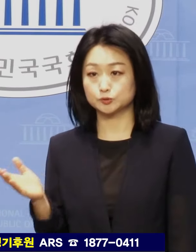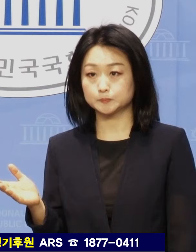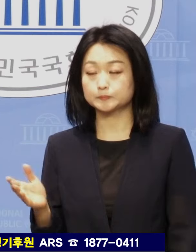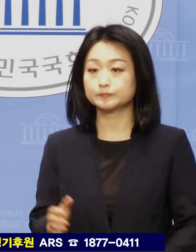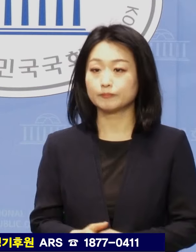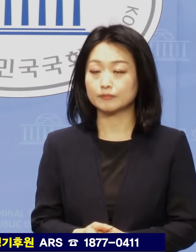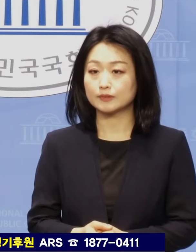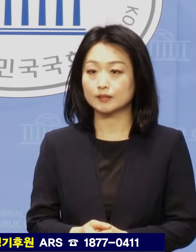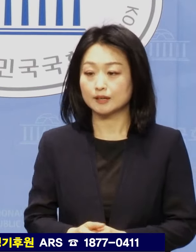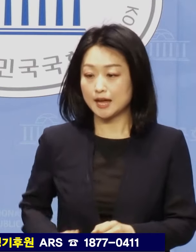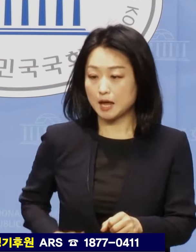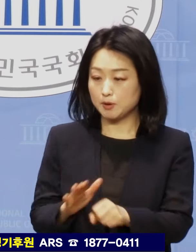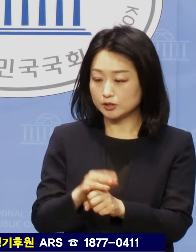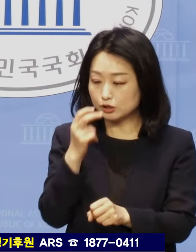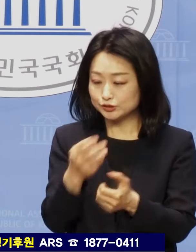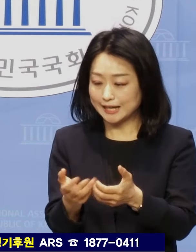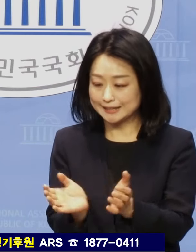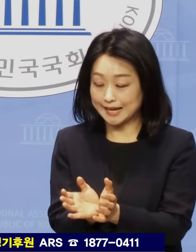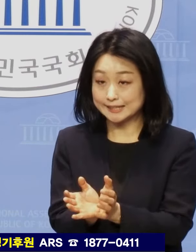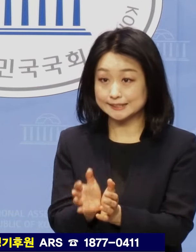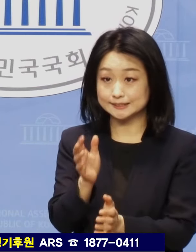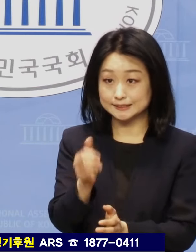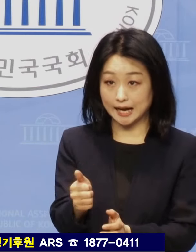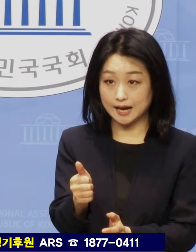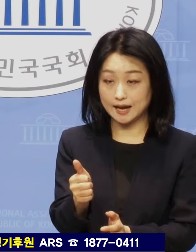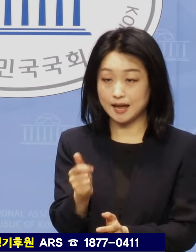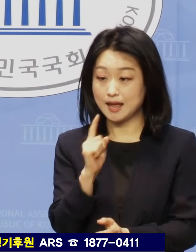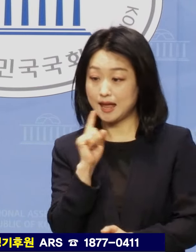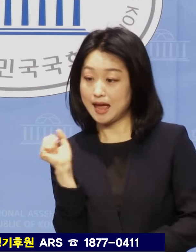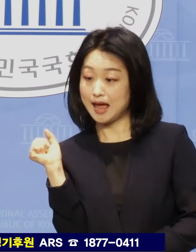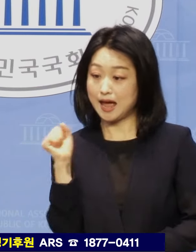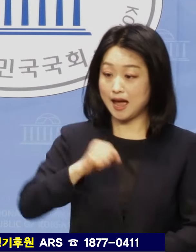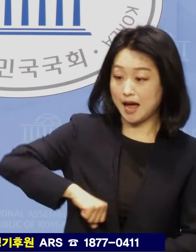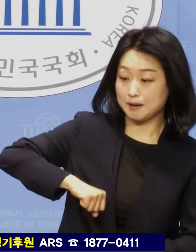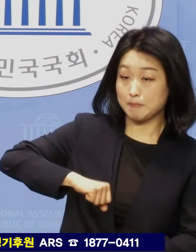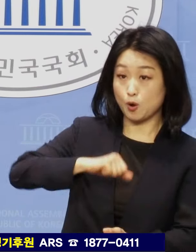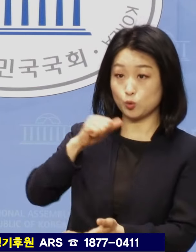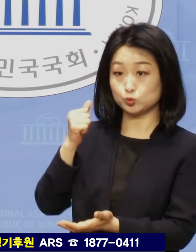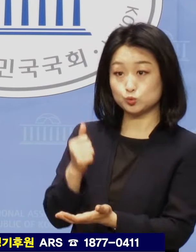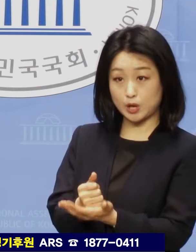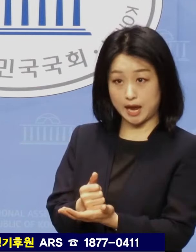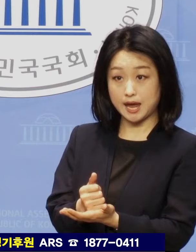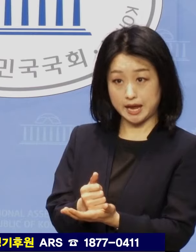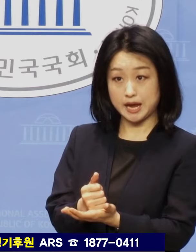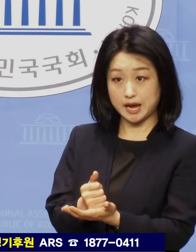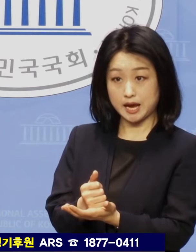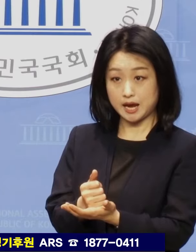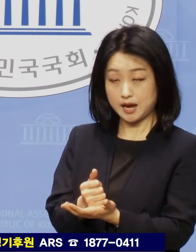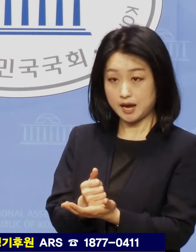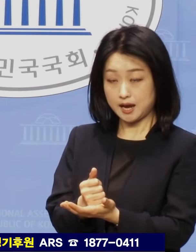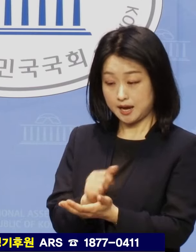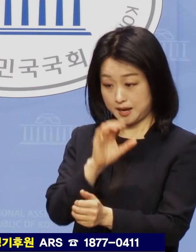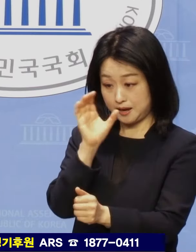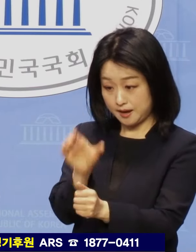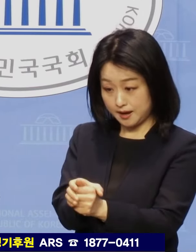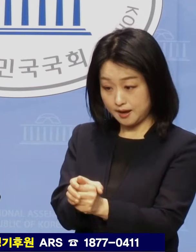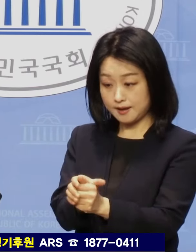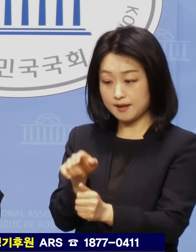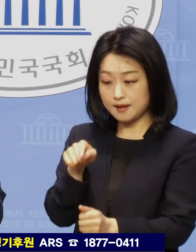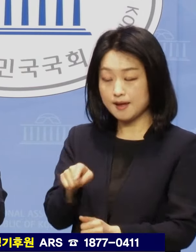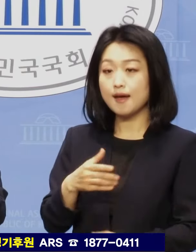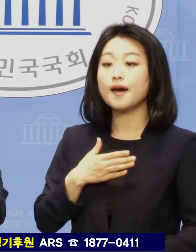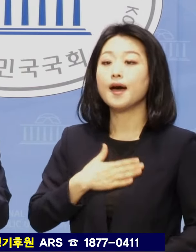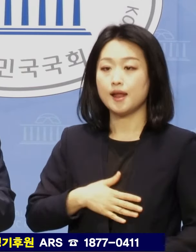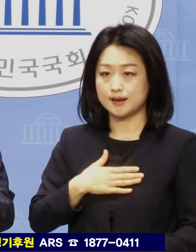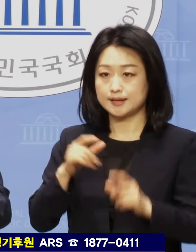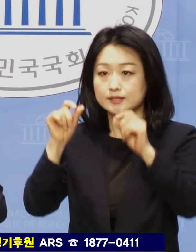전수사 단장이 집단 학명 수계를 뒤집어쓴 이유를 알겠습니다 관련하여 기자